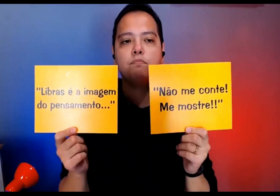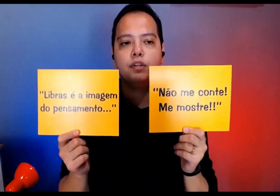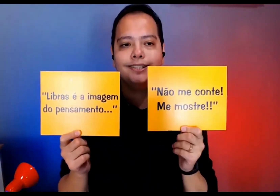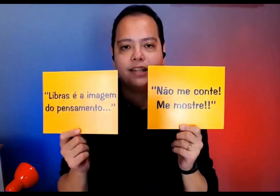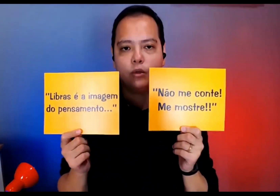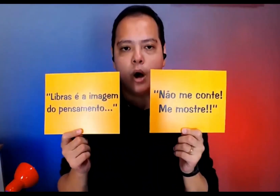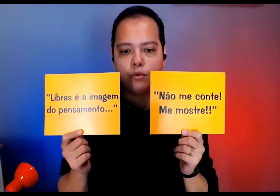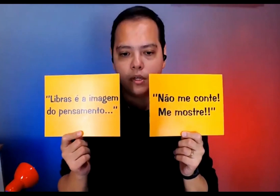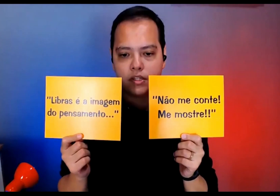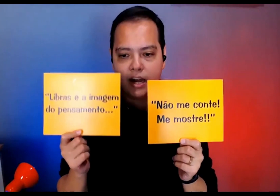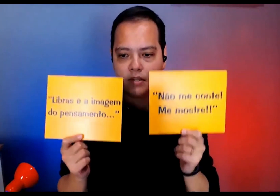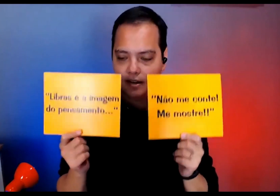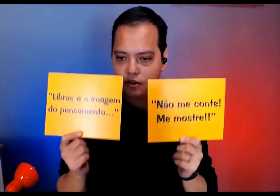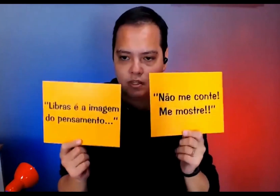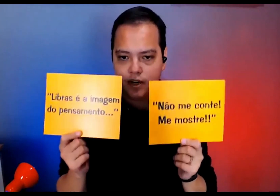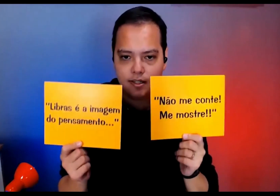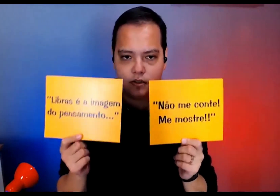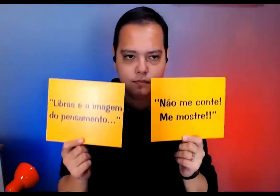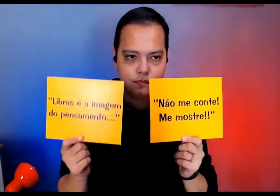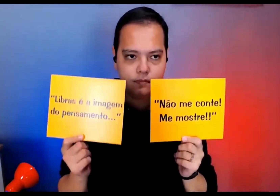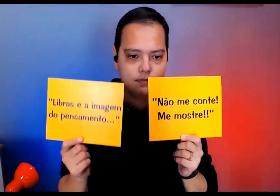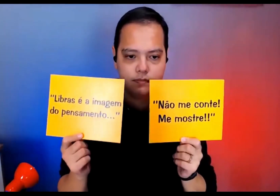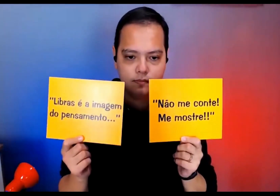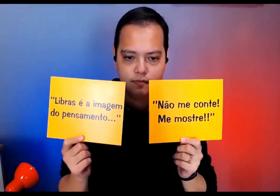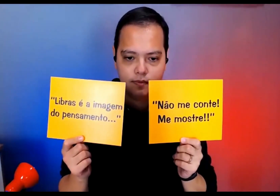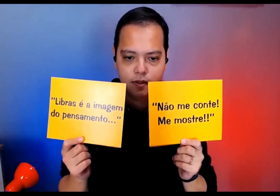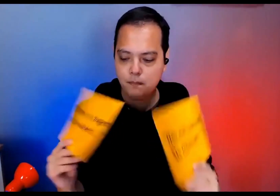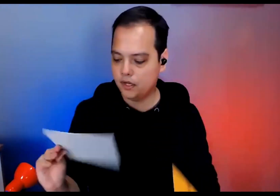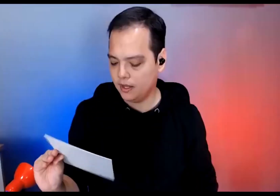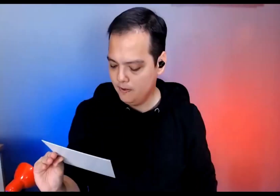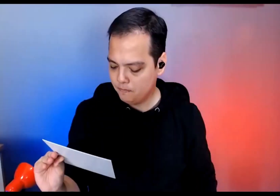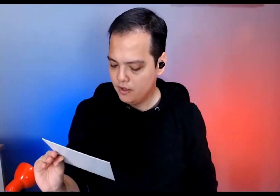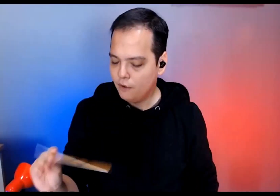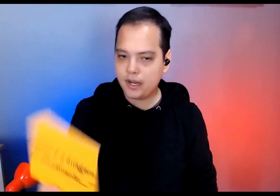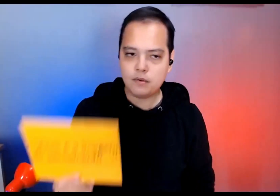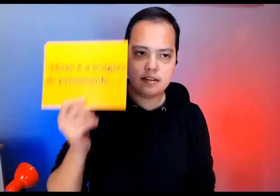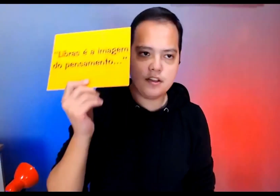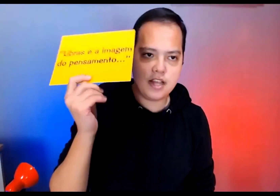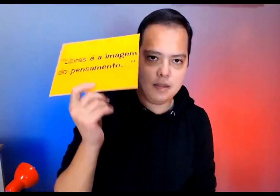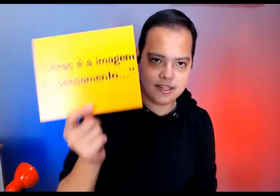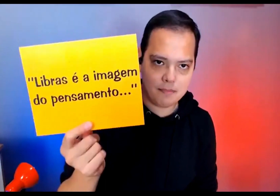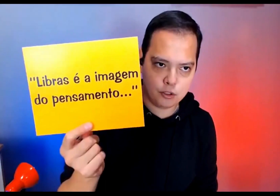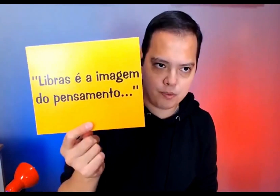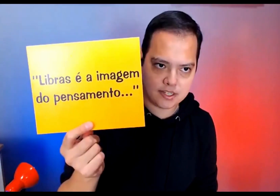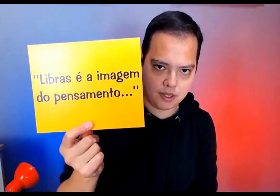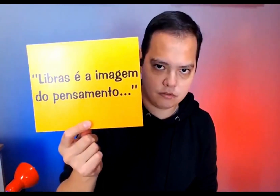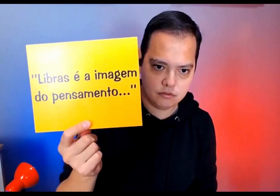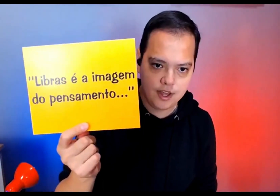de tatuar algo no seu cérebro, seria essas duas frases aqui. Ó. Por quê? Porque quando você entende que a Libras é a imagem do pensamento, e você